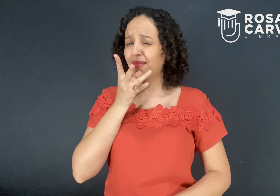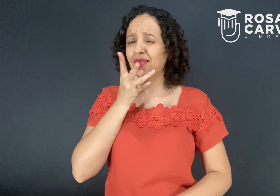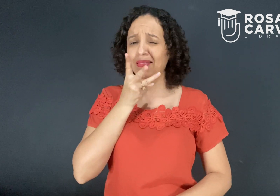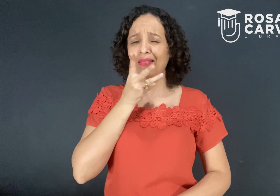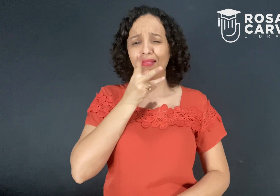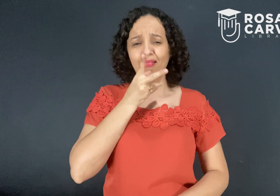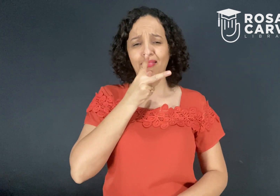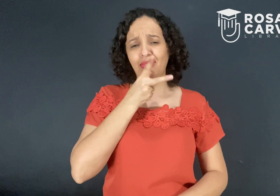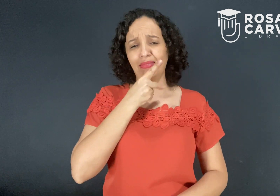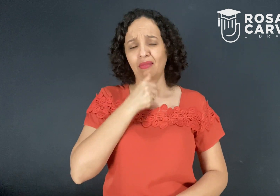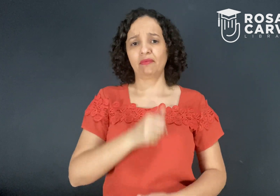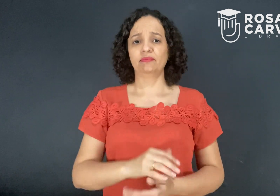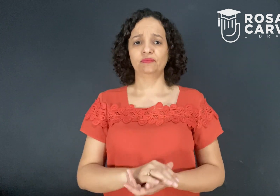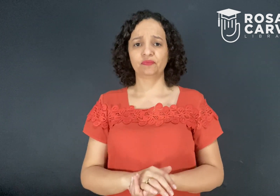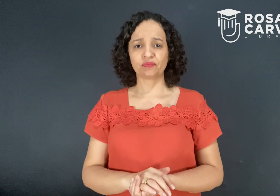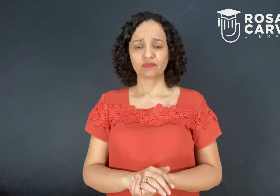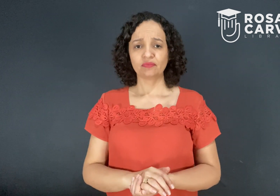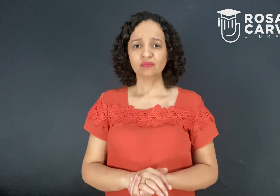muito longo, né, esse processo.